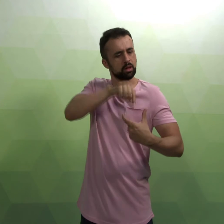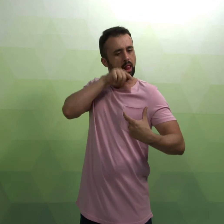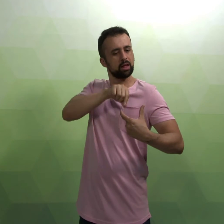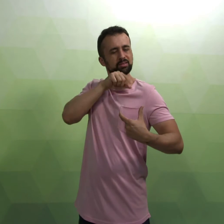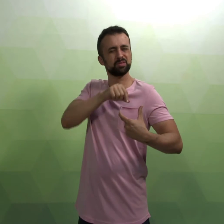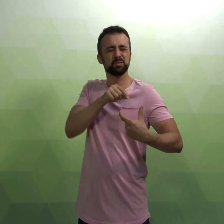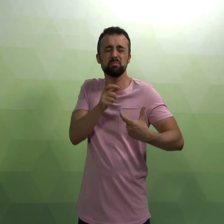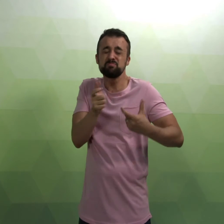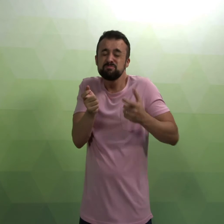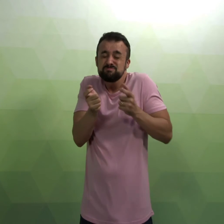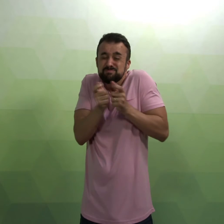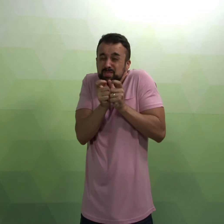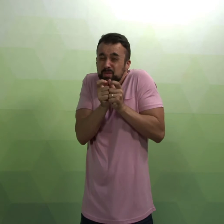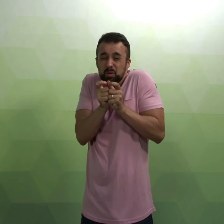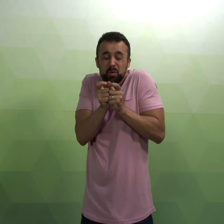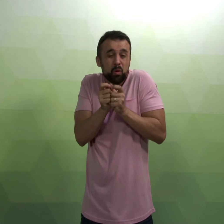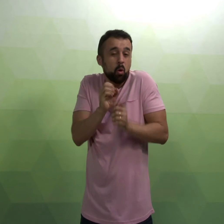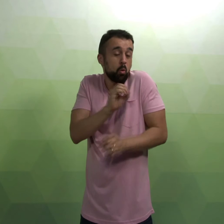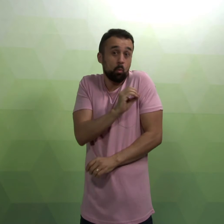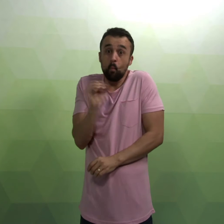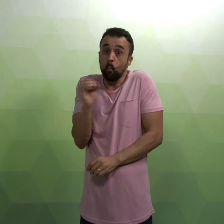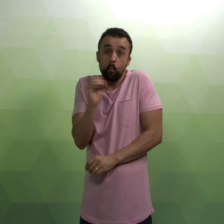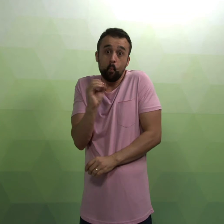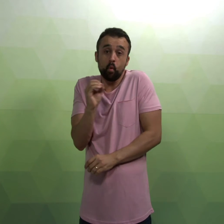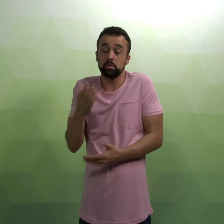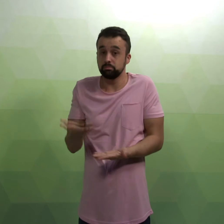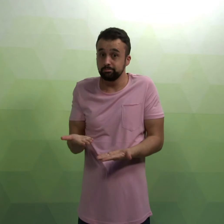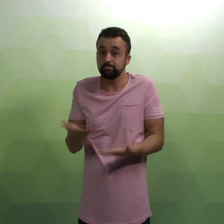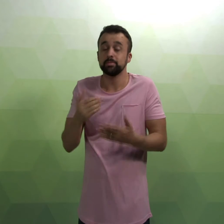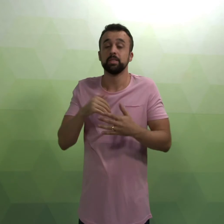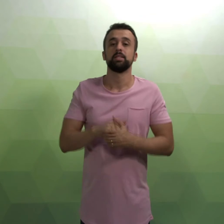porque ele ou ela tem um mínimo de conhecimento nessa língua.